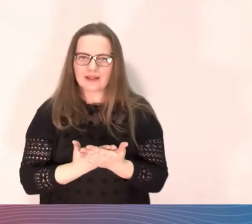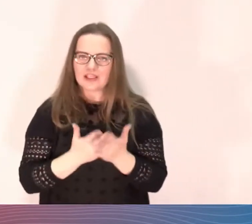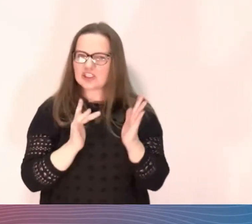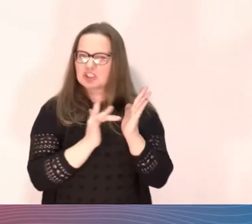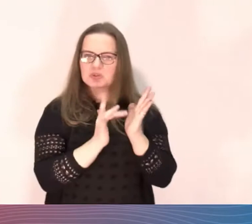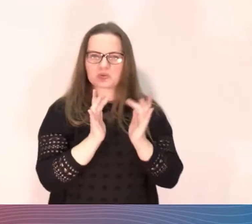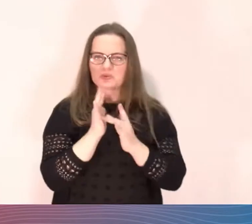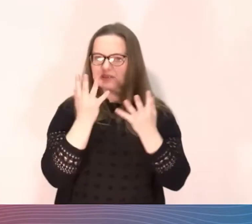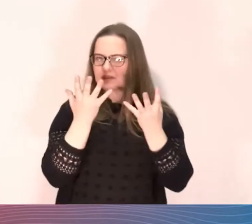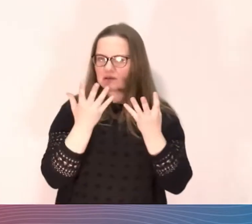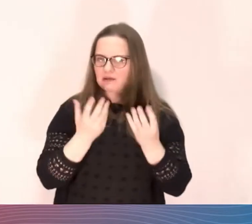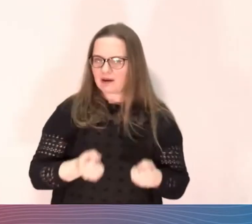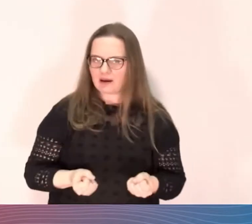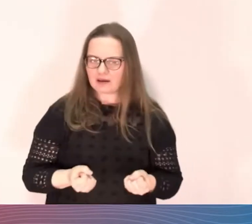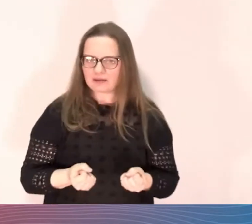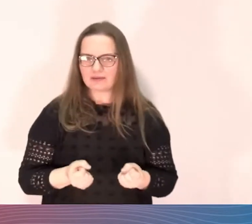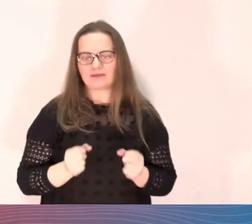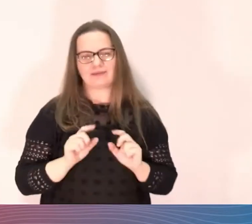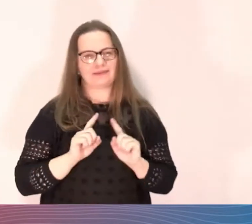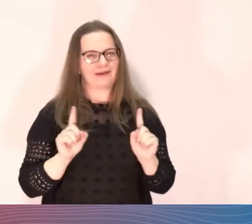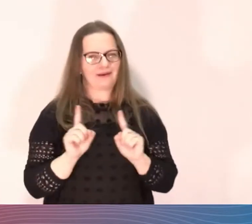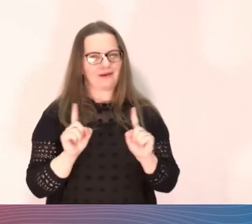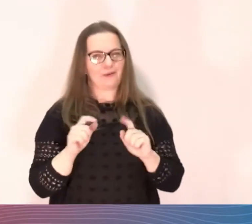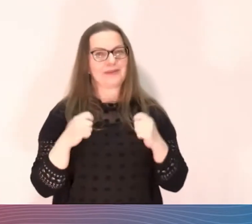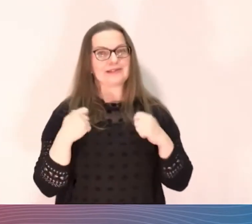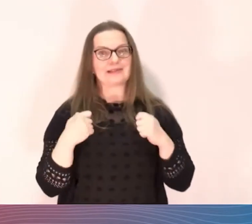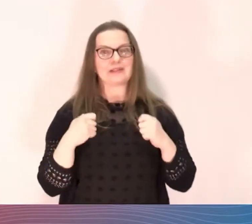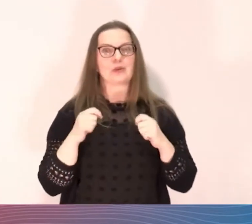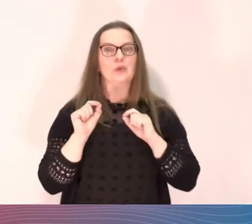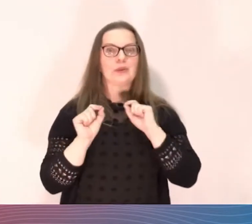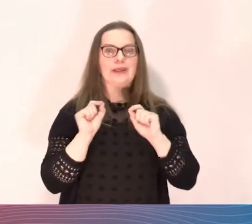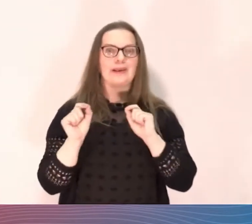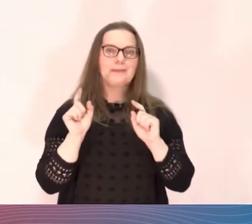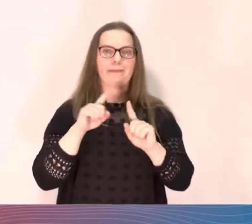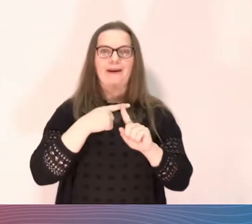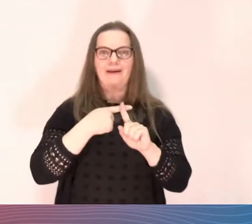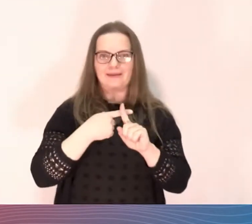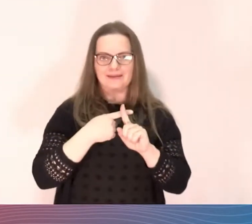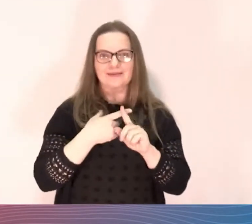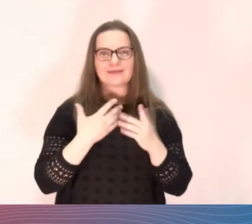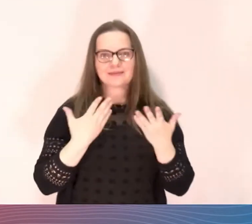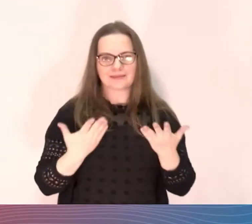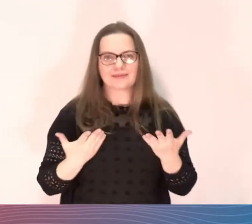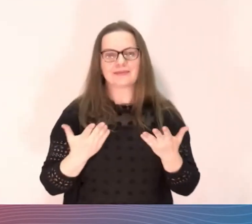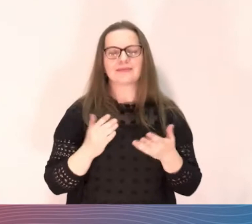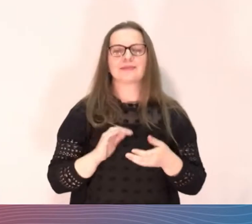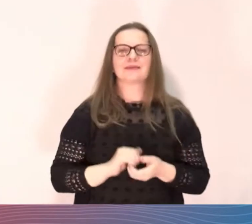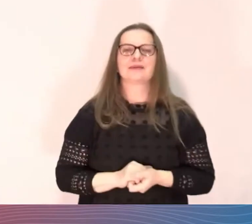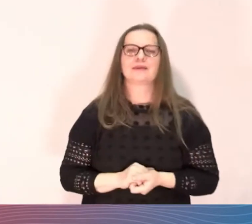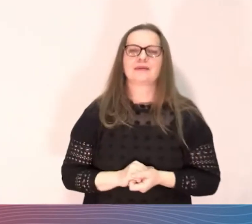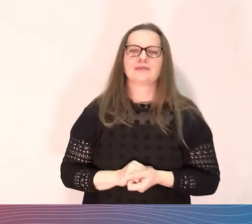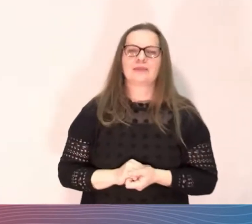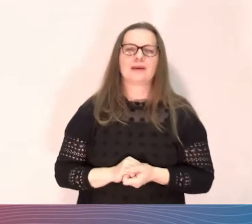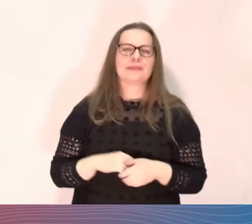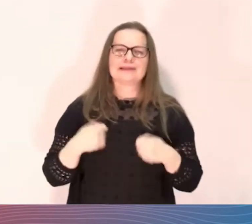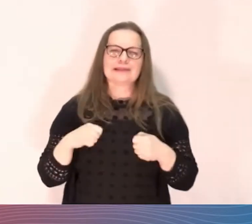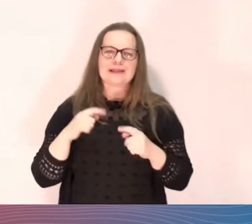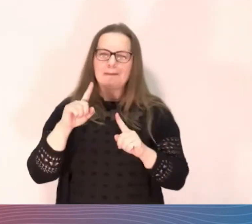de sermos feitos filhos de Deus, a saber, os que crerem em seu nome. Irmãos, não é só isso.